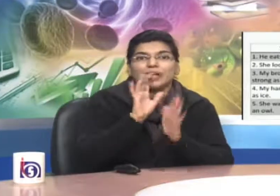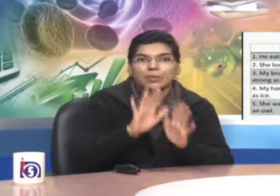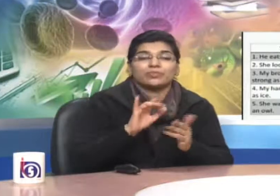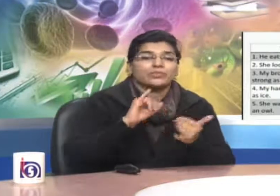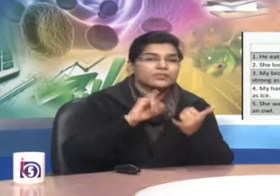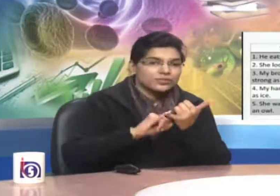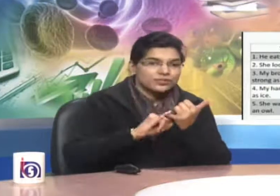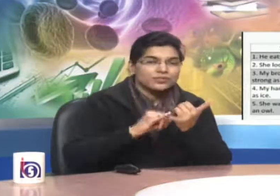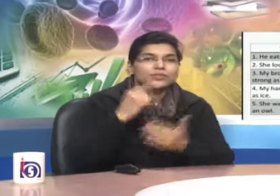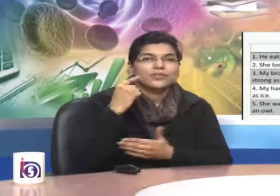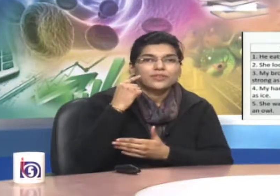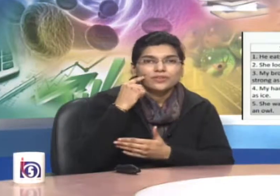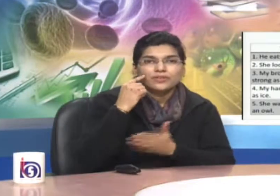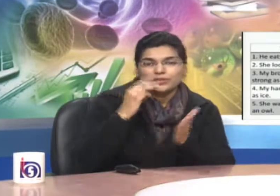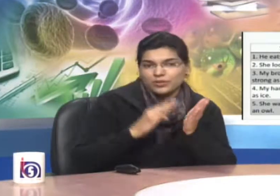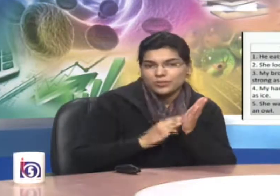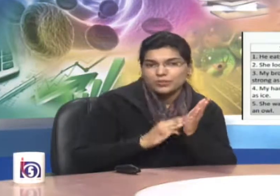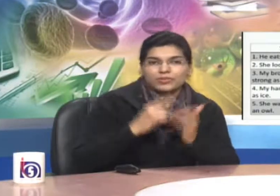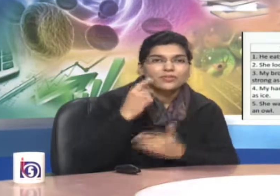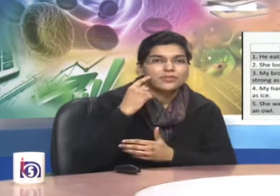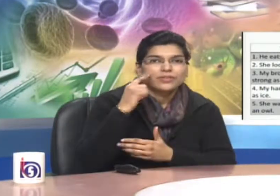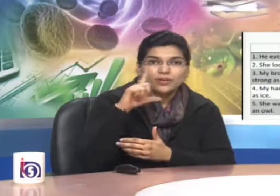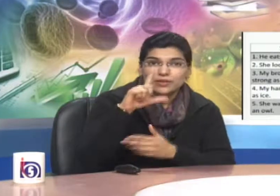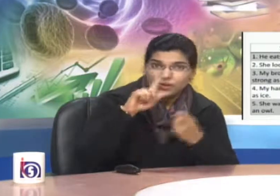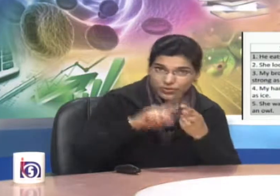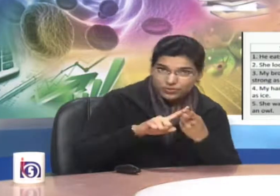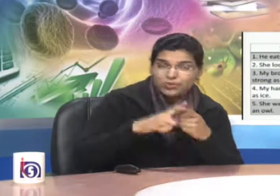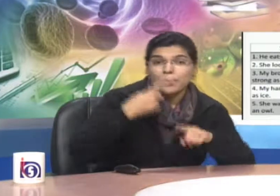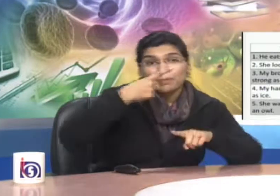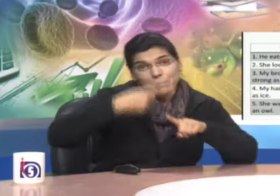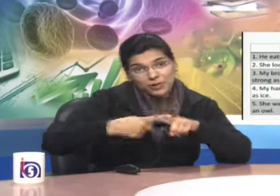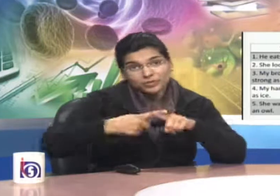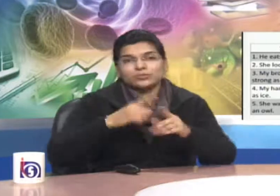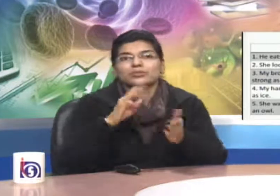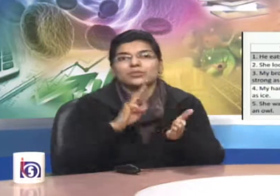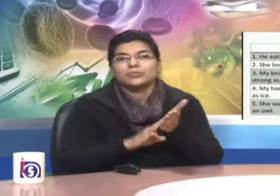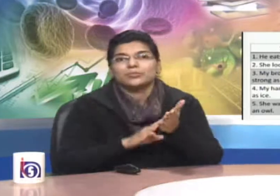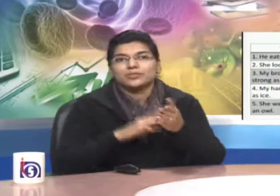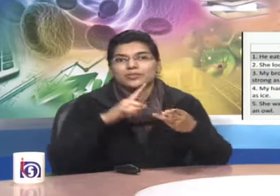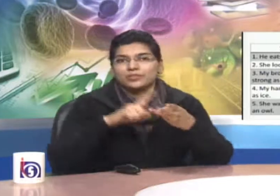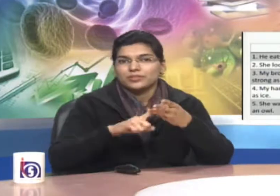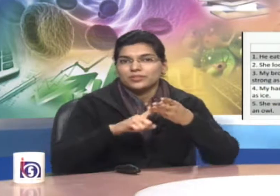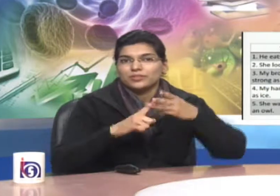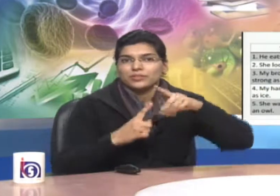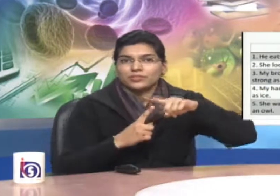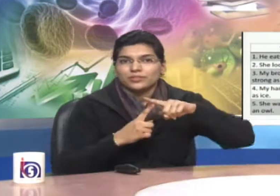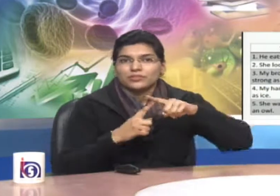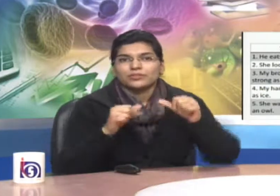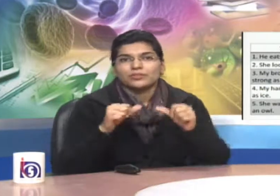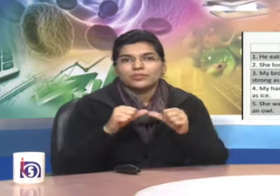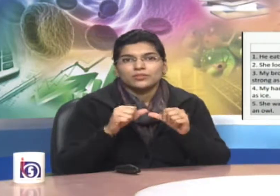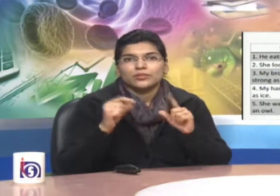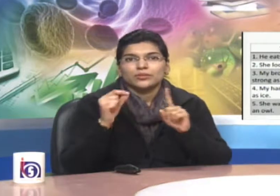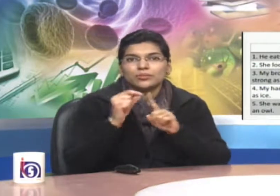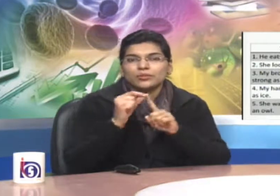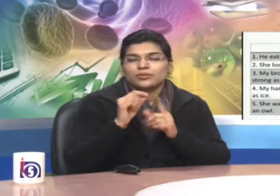This is for your learning simile and metaphor.